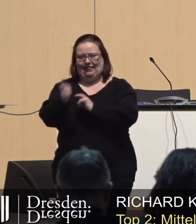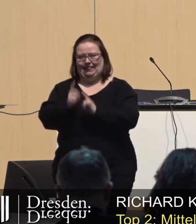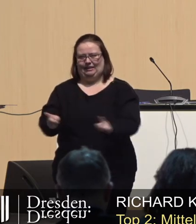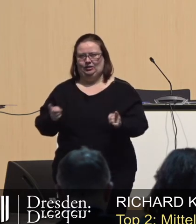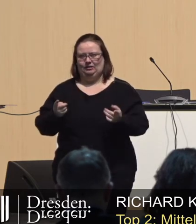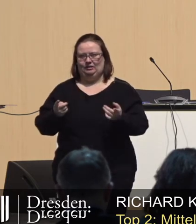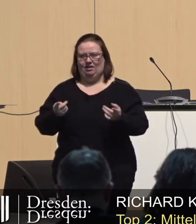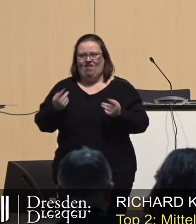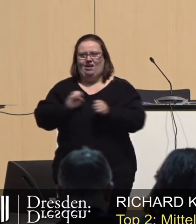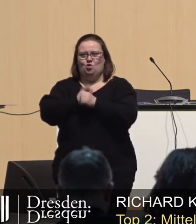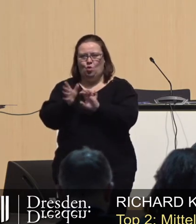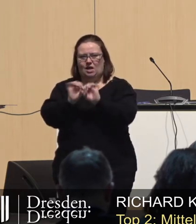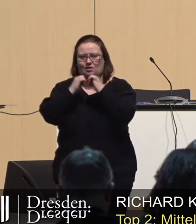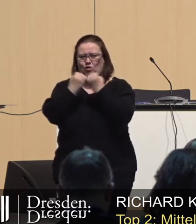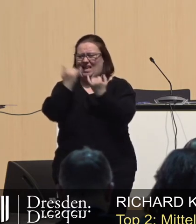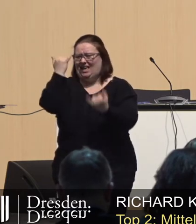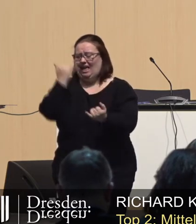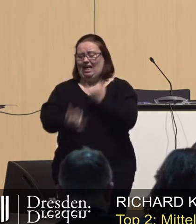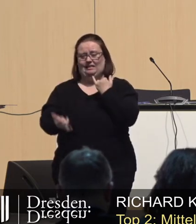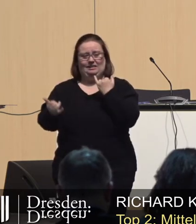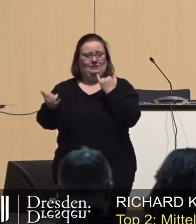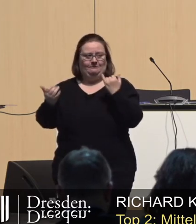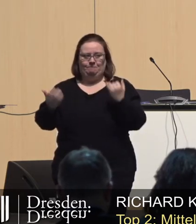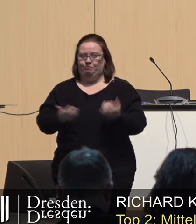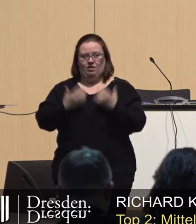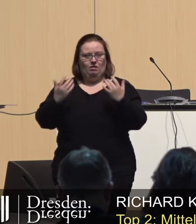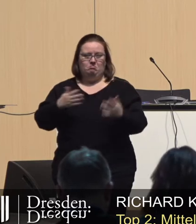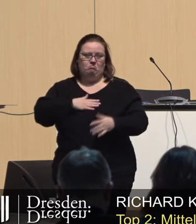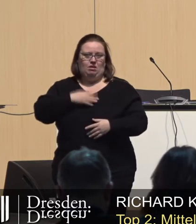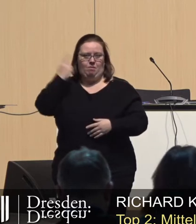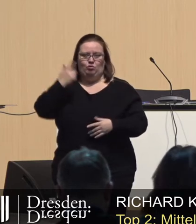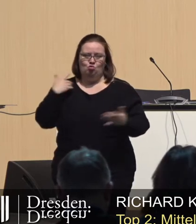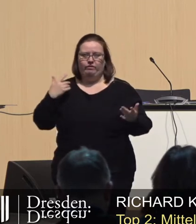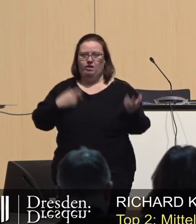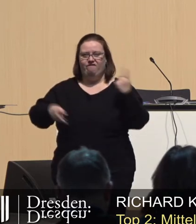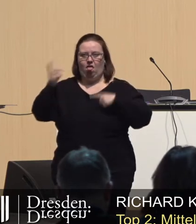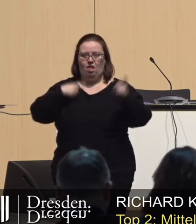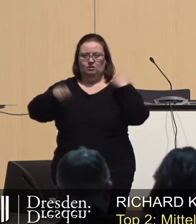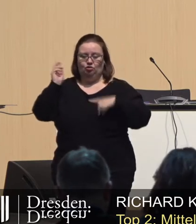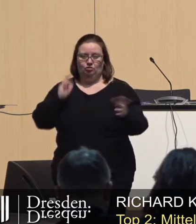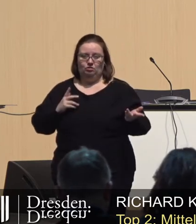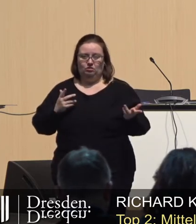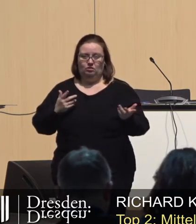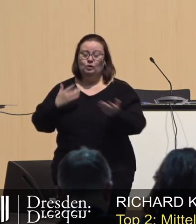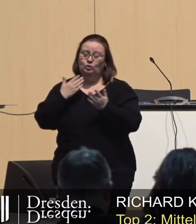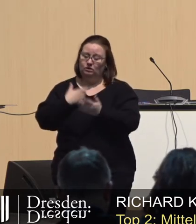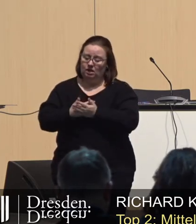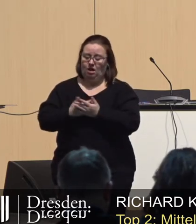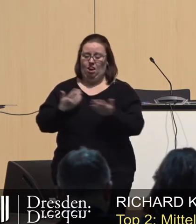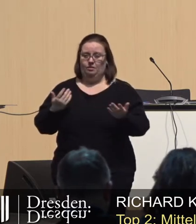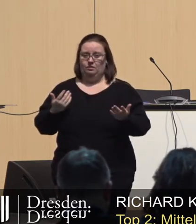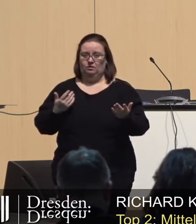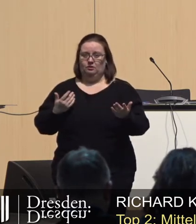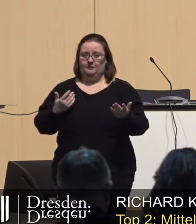Vor dem Hintergrund der Corona-Lage. Alles andere wäre aus meiner Sicht fahrlässig. Und vor diesem Hintergrund,